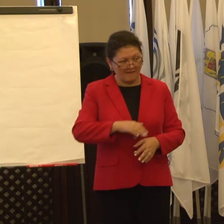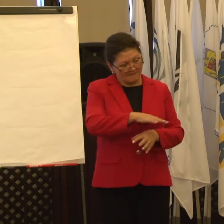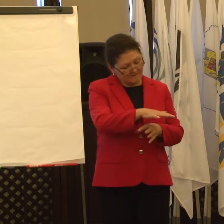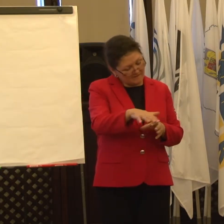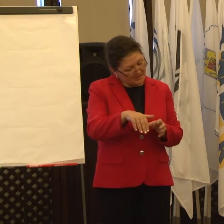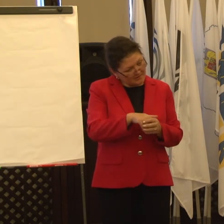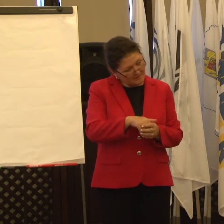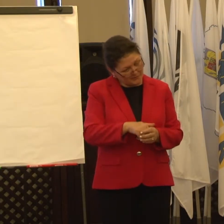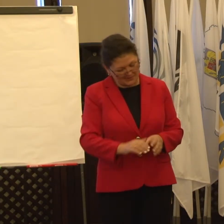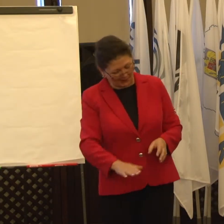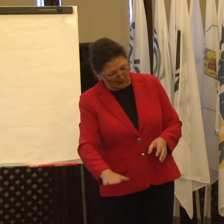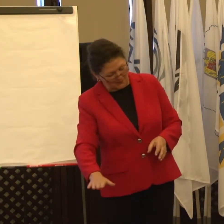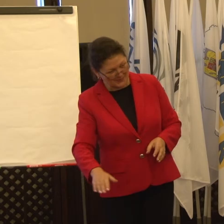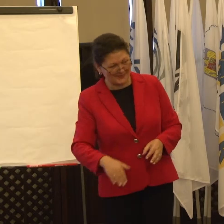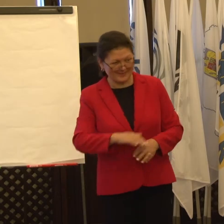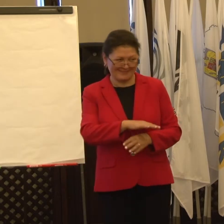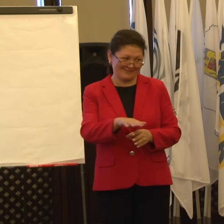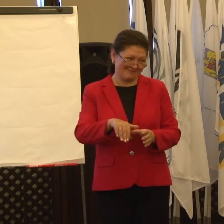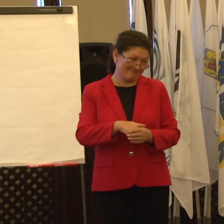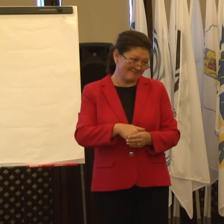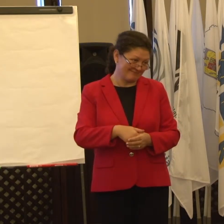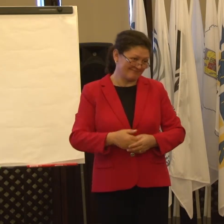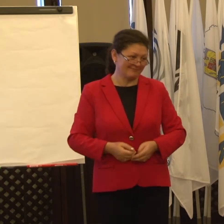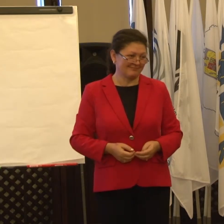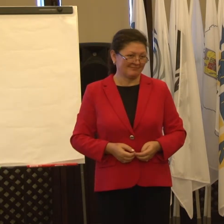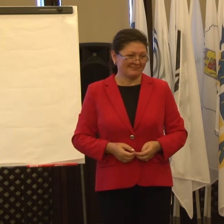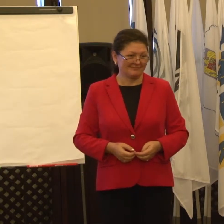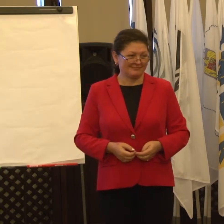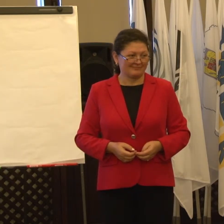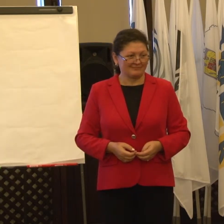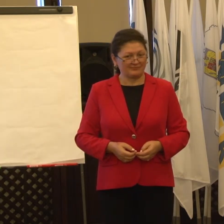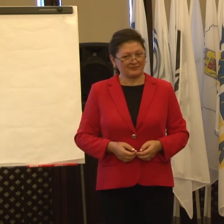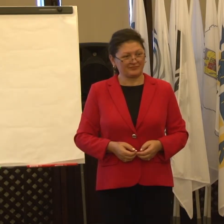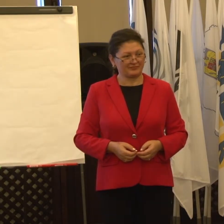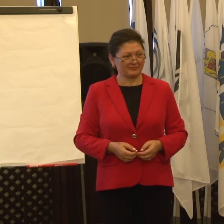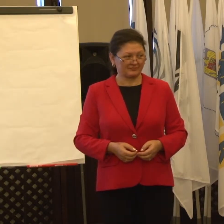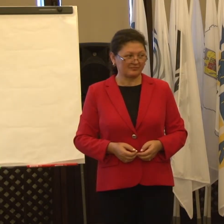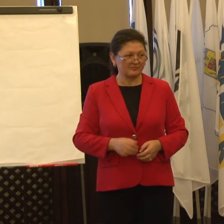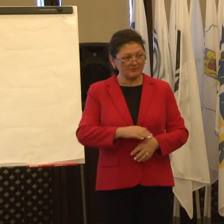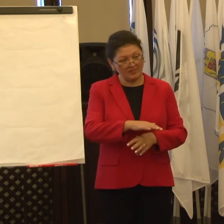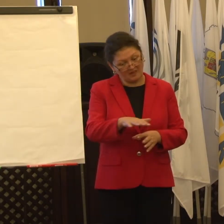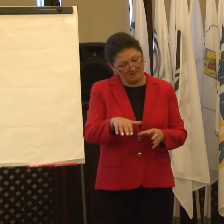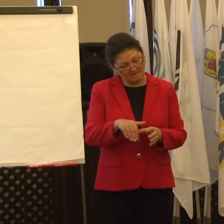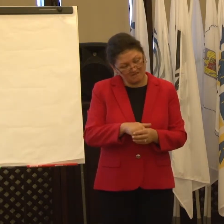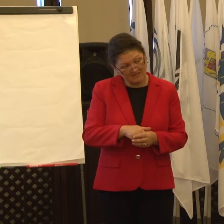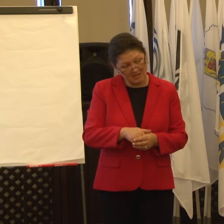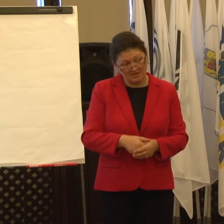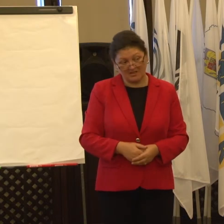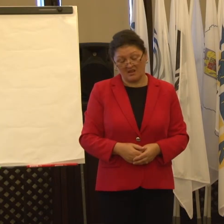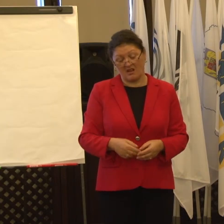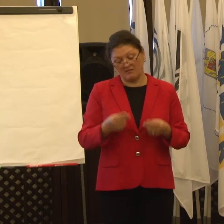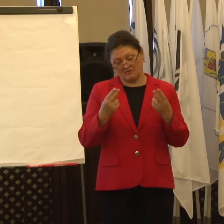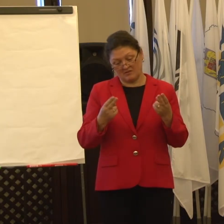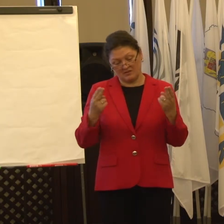familie care în faza aceasta a copilăriei are cel mai mare impact asupra copilului.